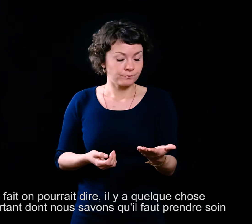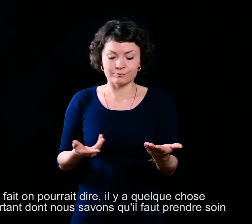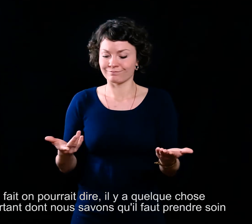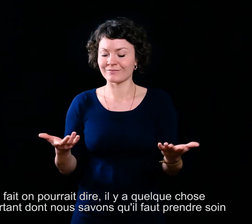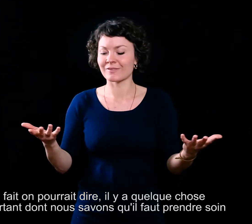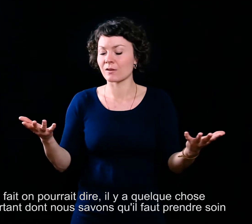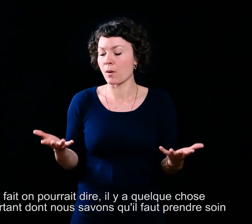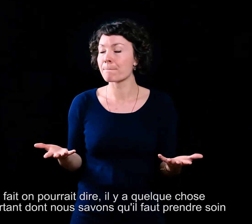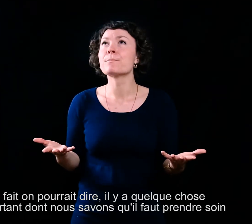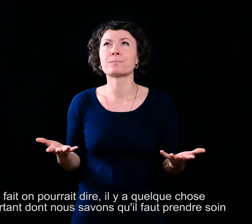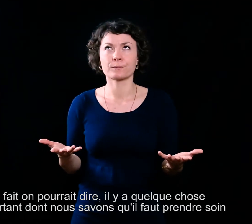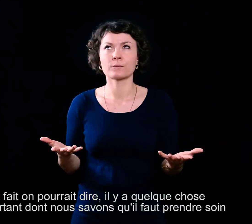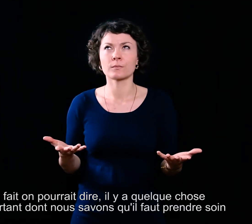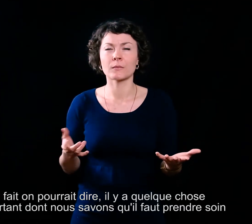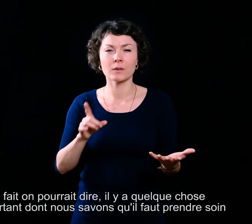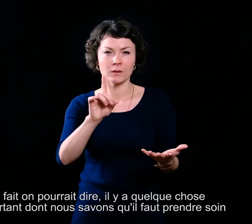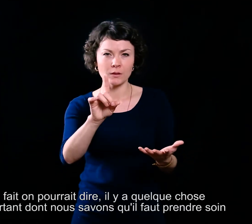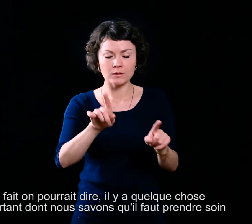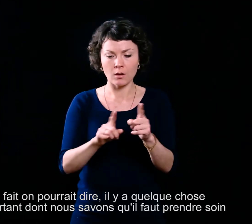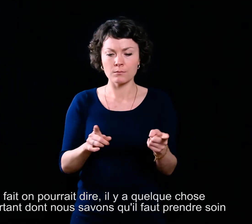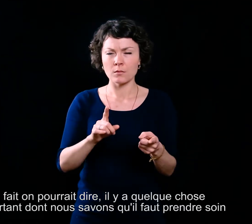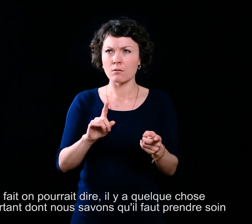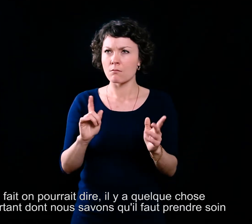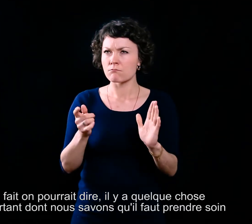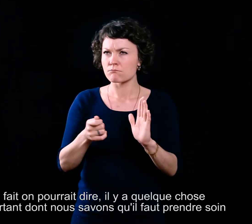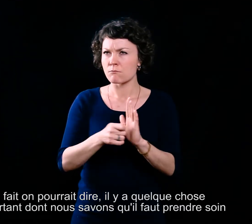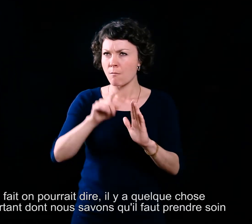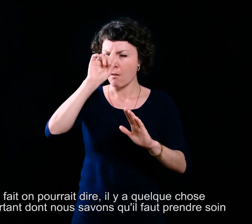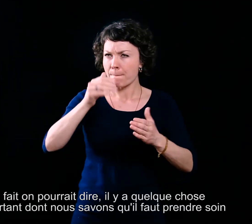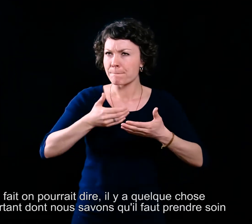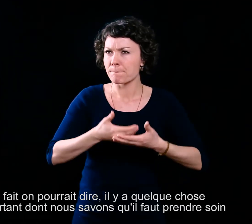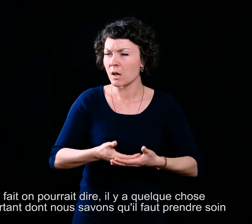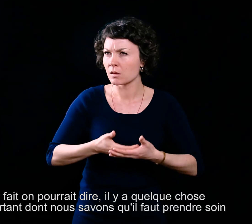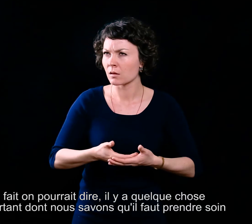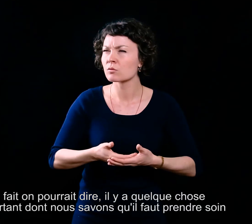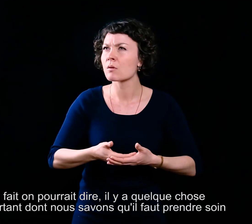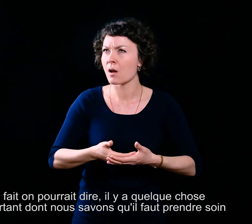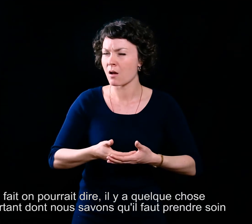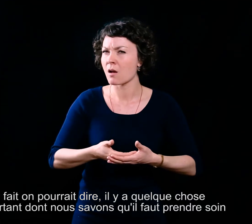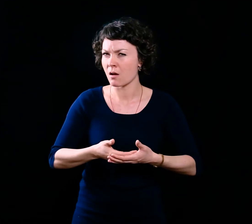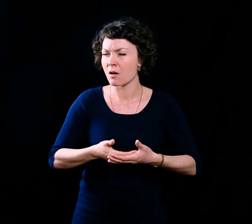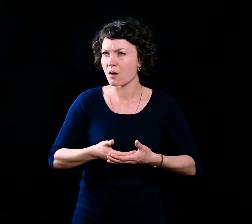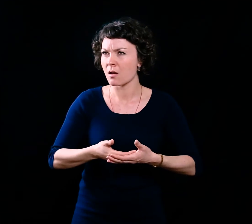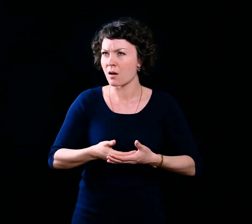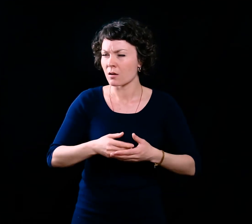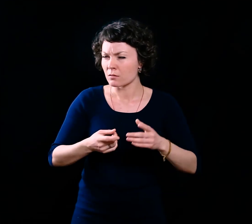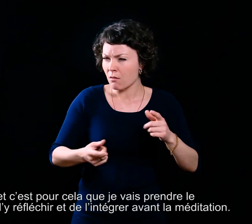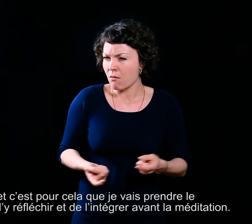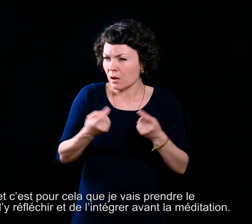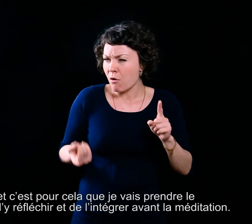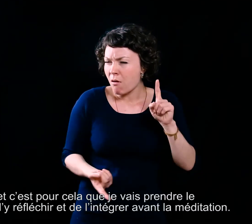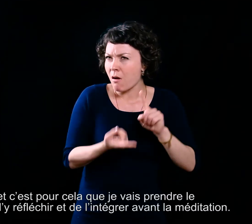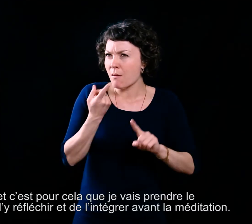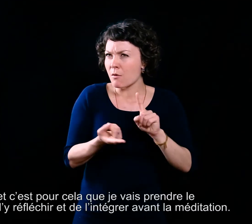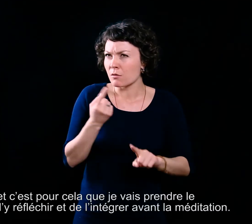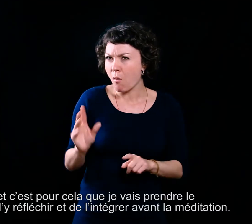En fait, on pourrait dire, il y a quelque chose d'important dont nous savons qu'il faut prendre soin, et c'est